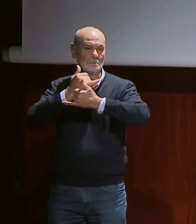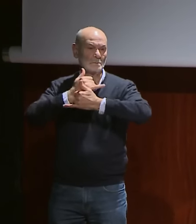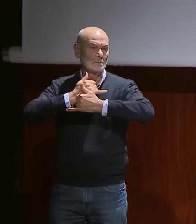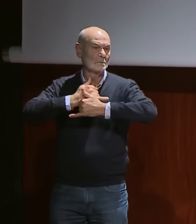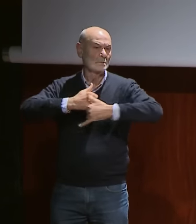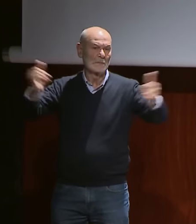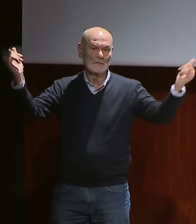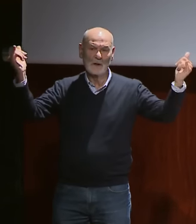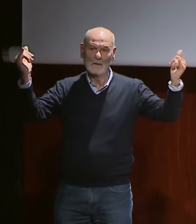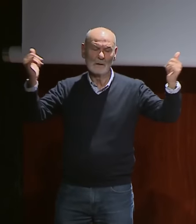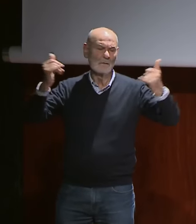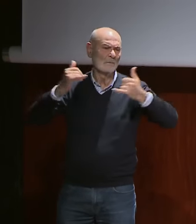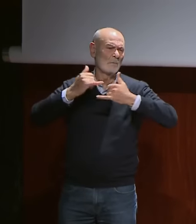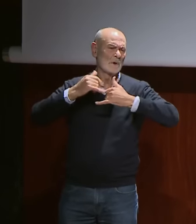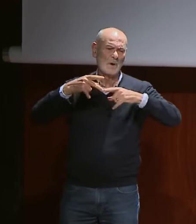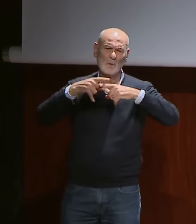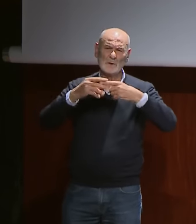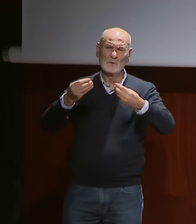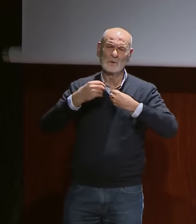Grémion,